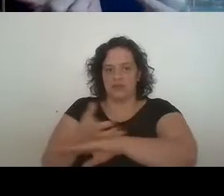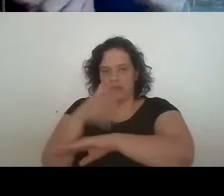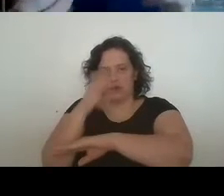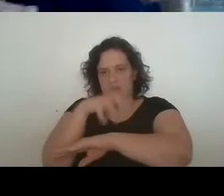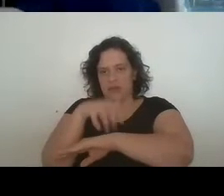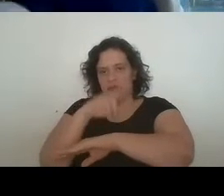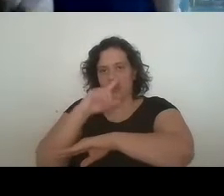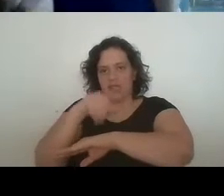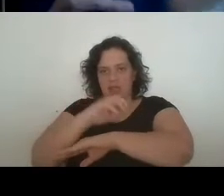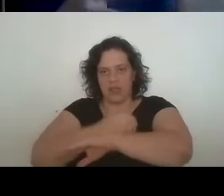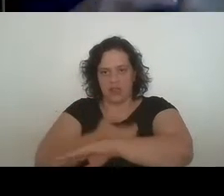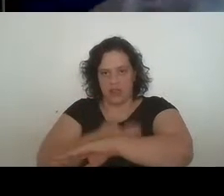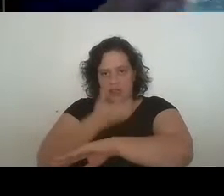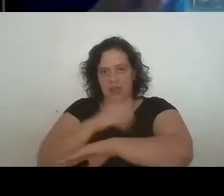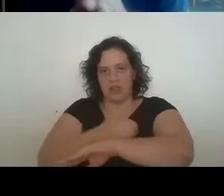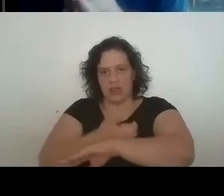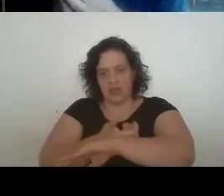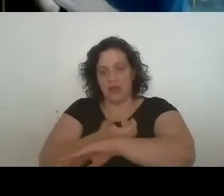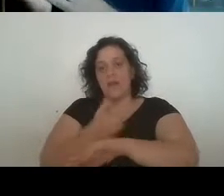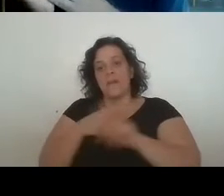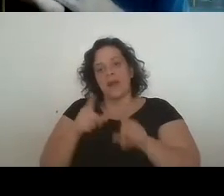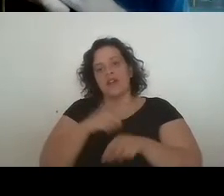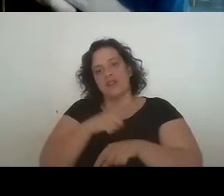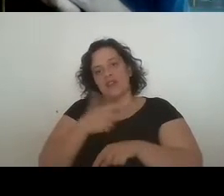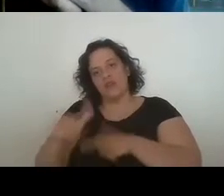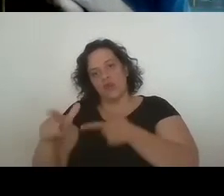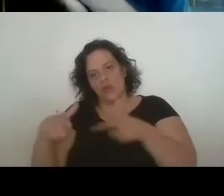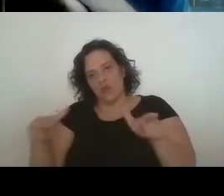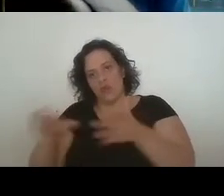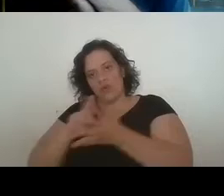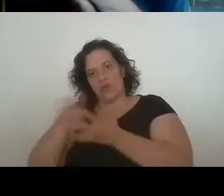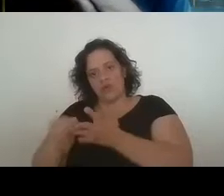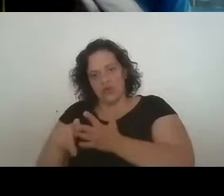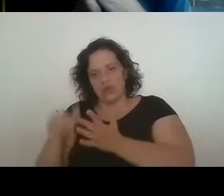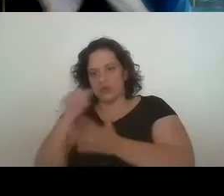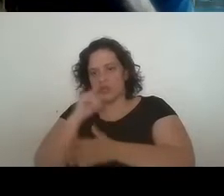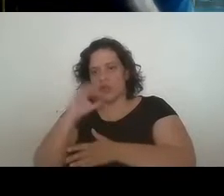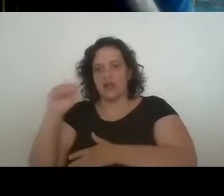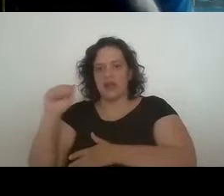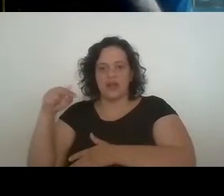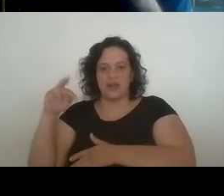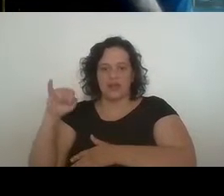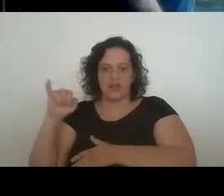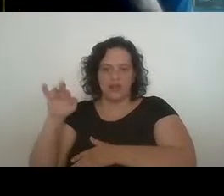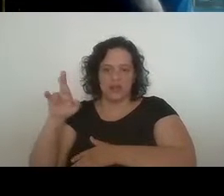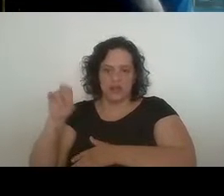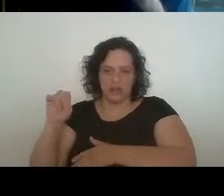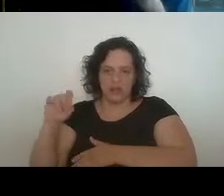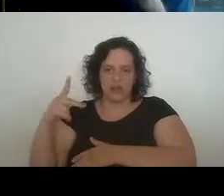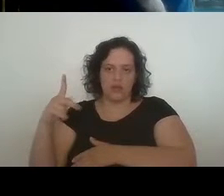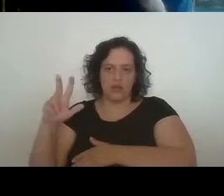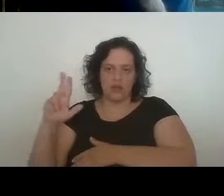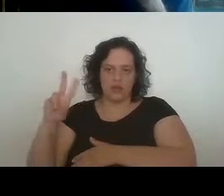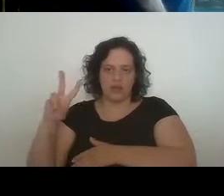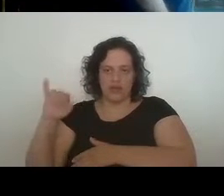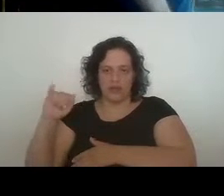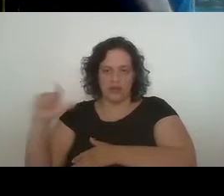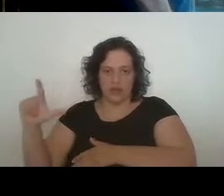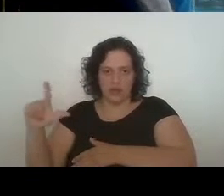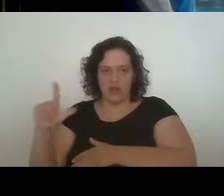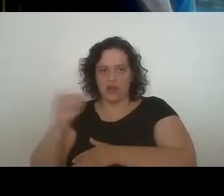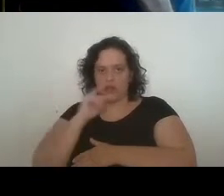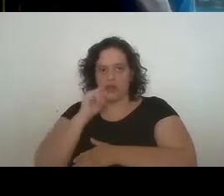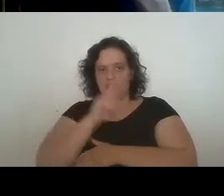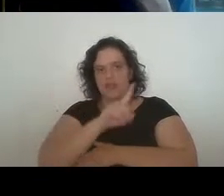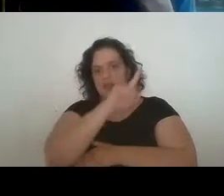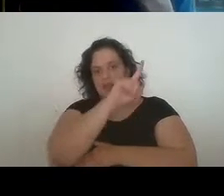e simples, mas a gente tem outras tipologias, como o canteiro pluvial. Então, em cima do lado esquerdo aqui, onde está o meu cursor,